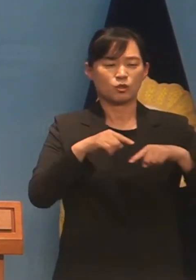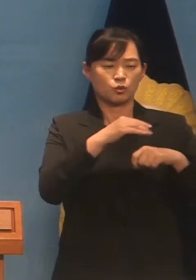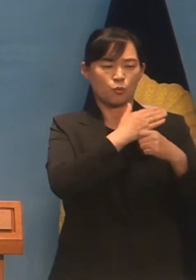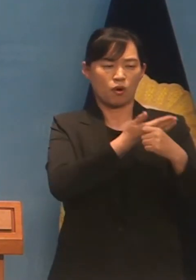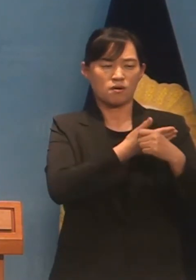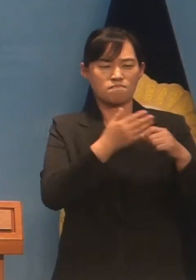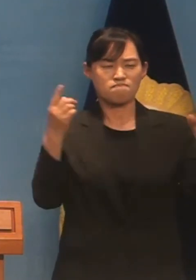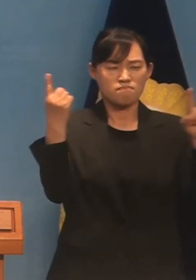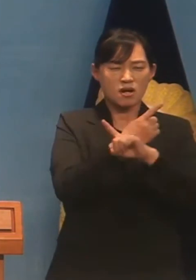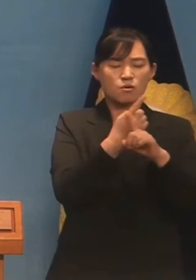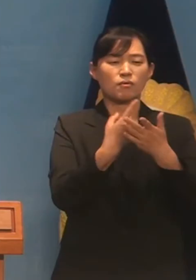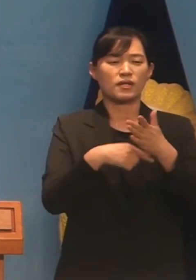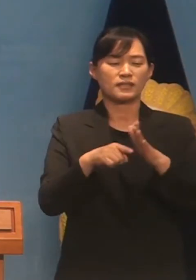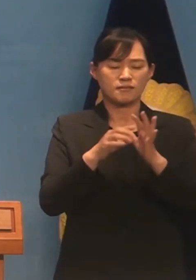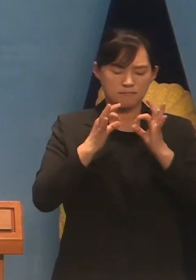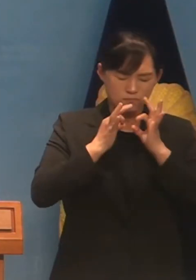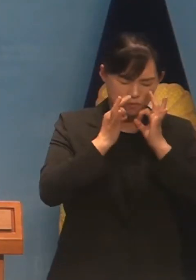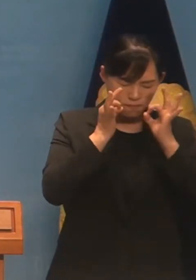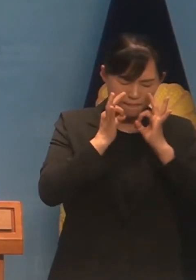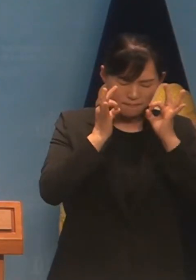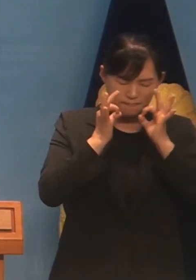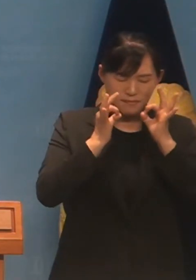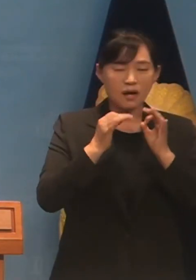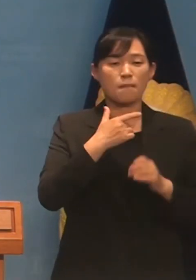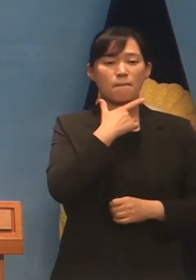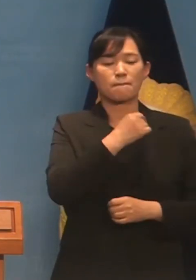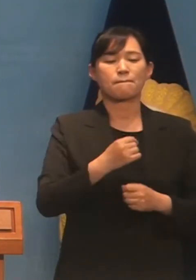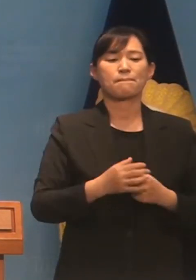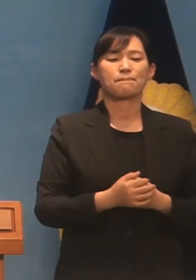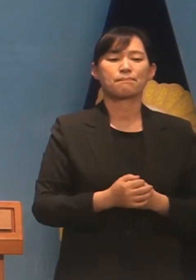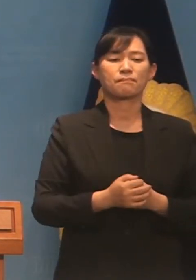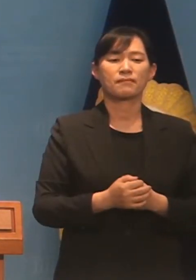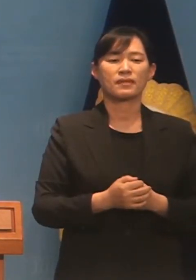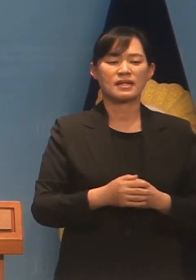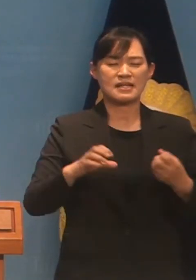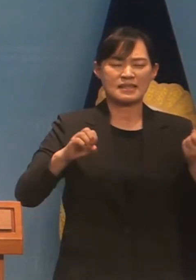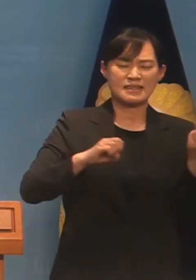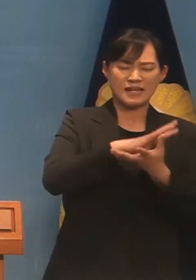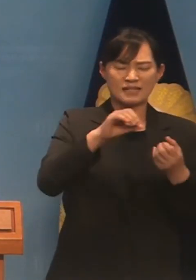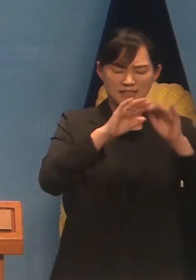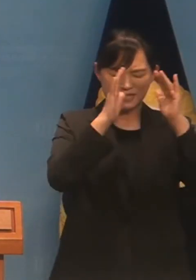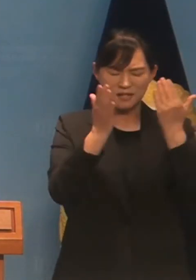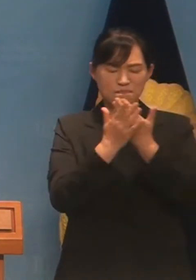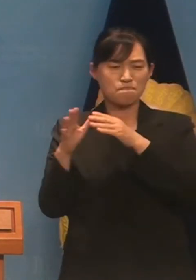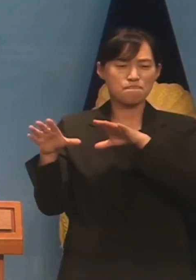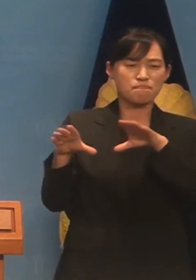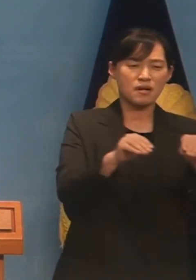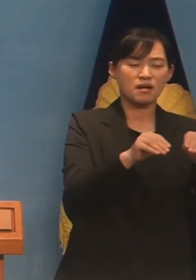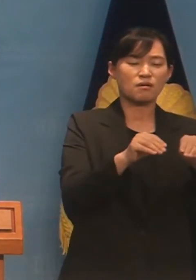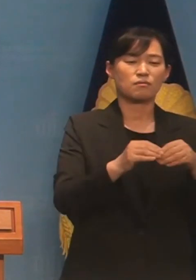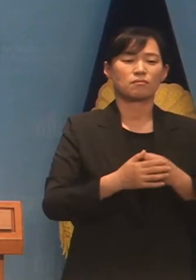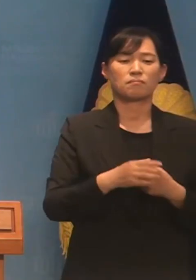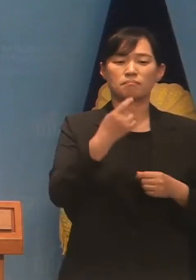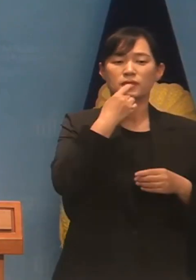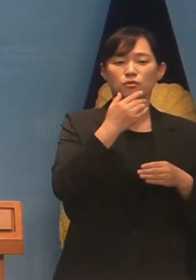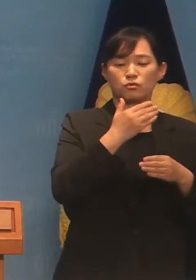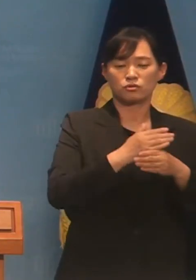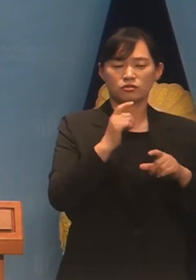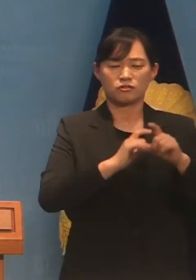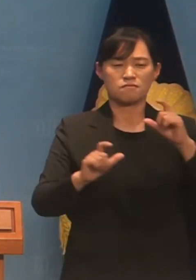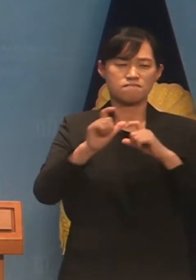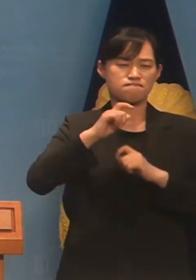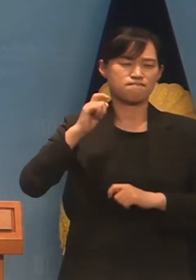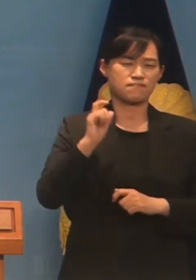수 있도록 있는 힘을 다 쏟고자 합니다. 내란을 완전히 종식하고 민주주의를